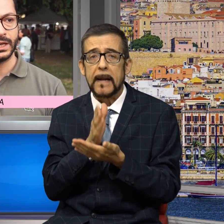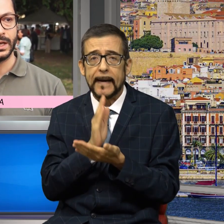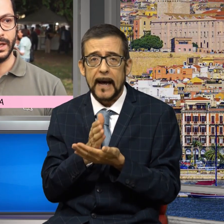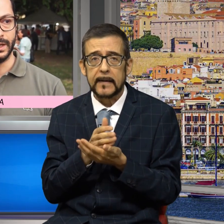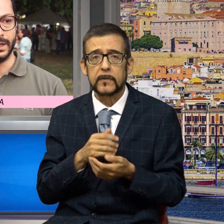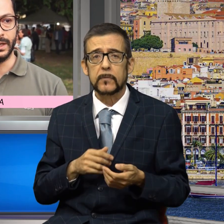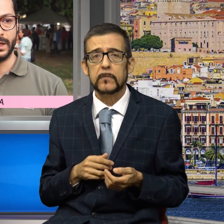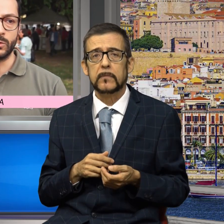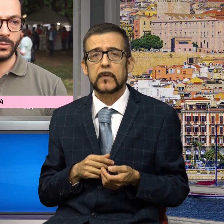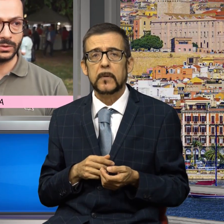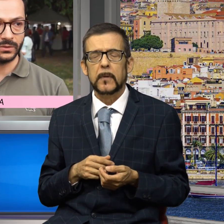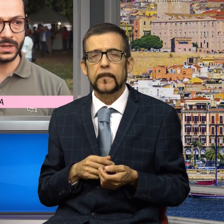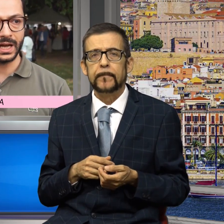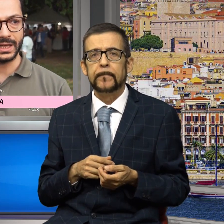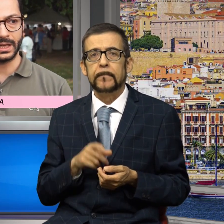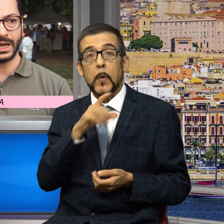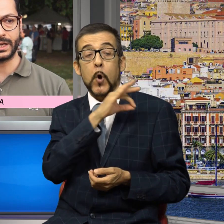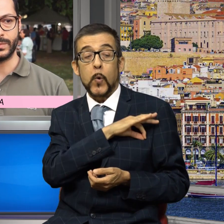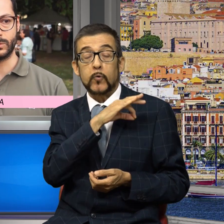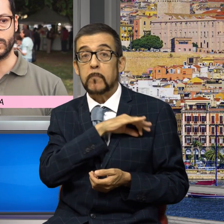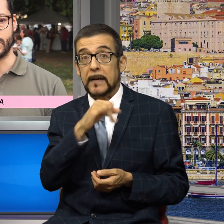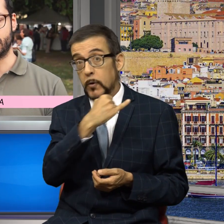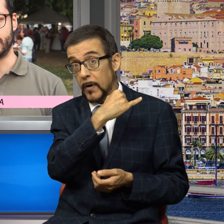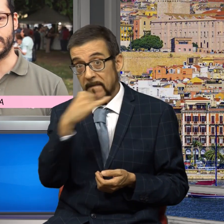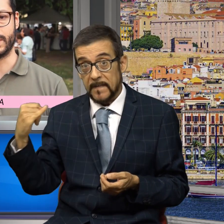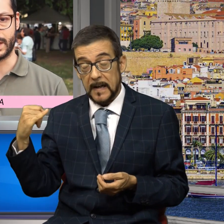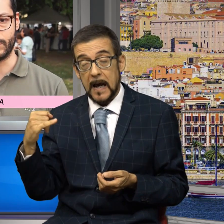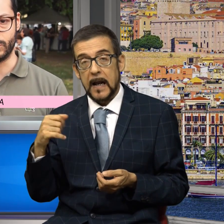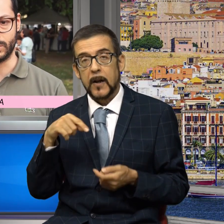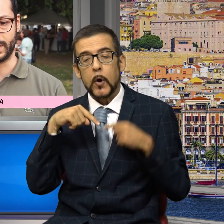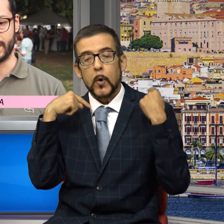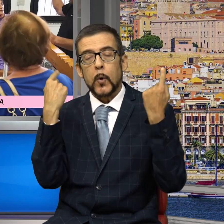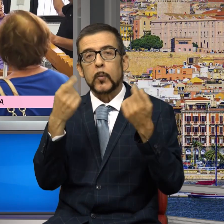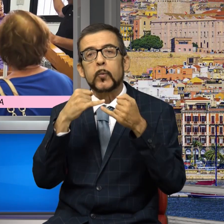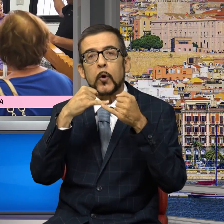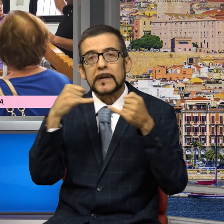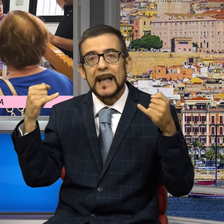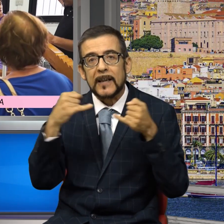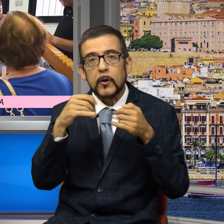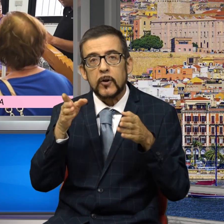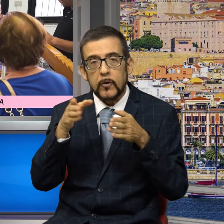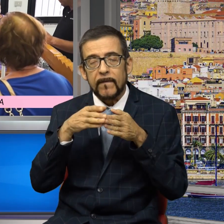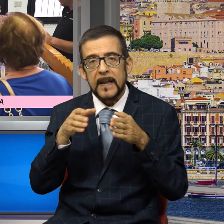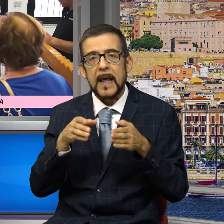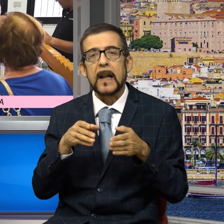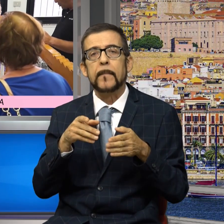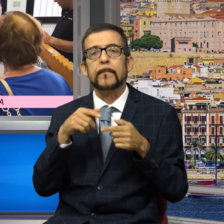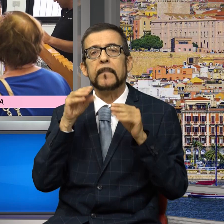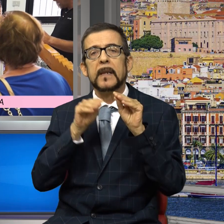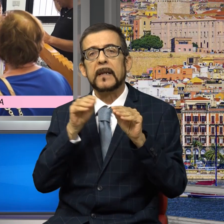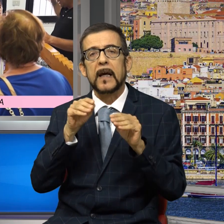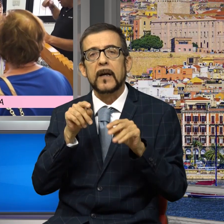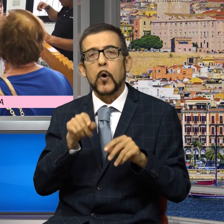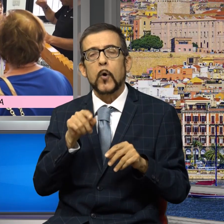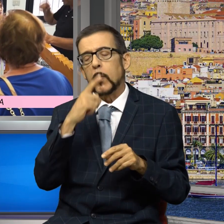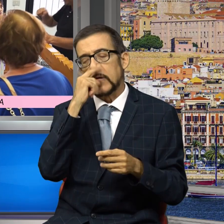riguarda il consumatore finale che anche per tutto il settore dell'oreca appunto che richiede ad oggi questa